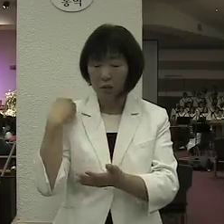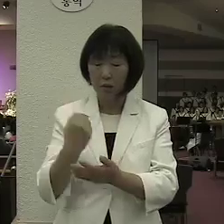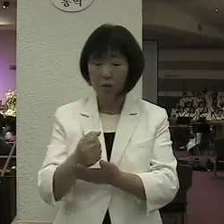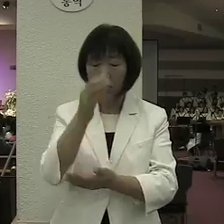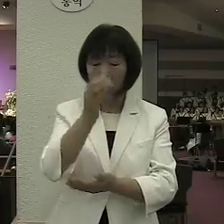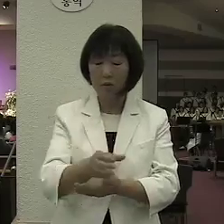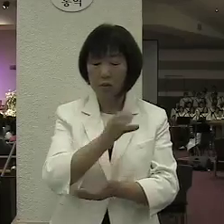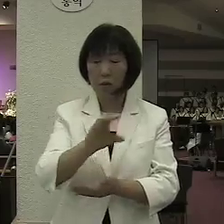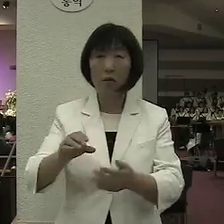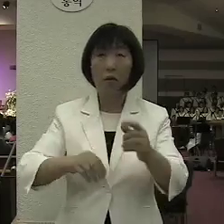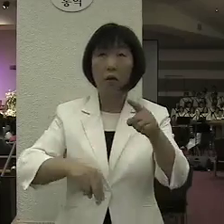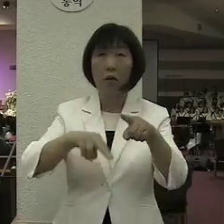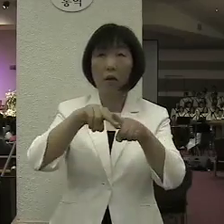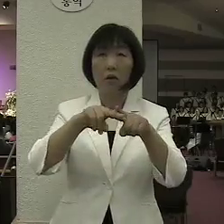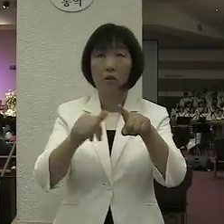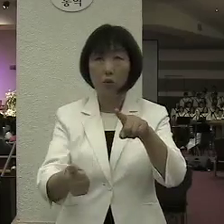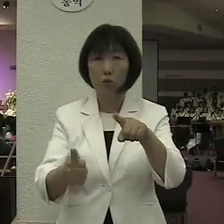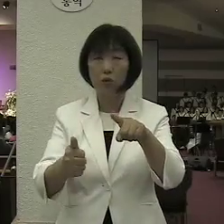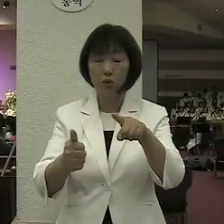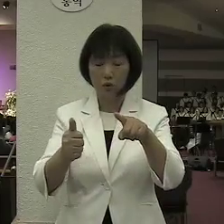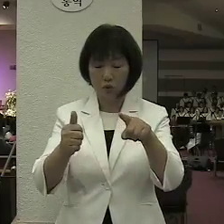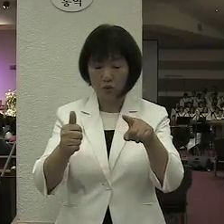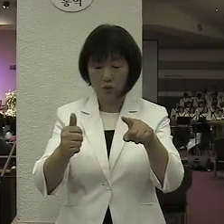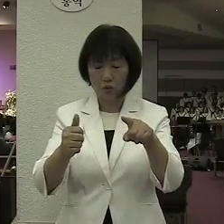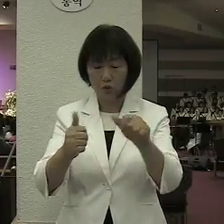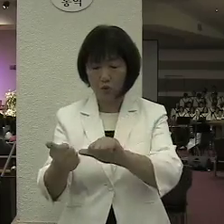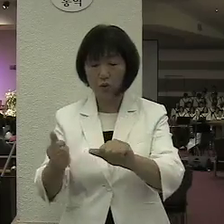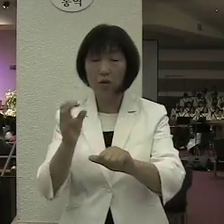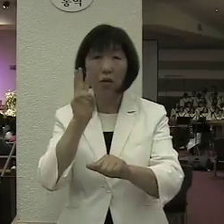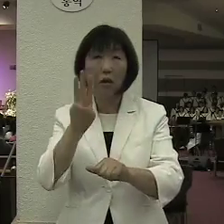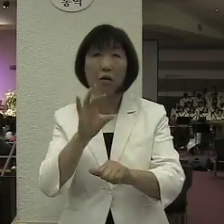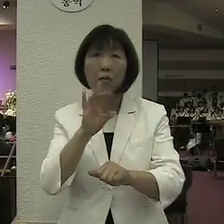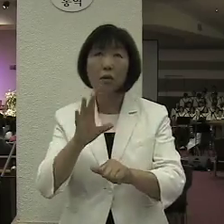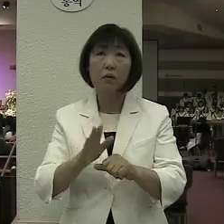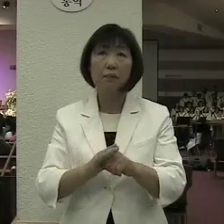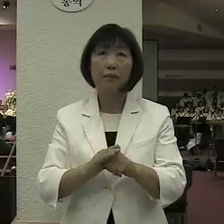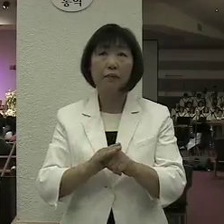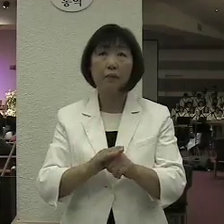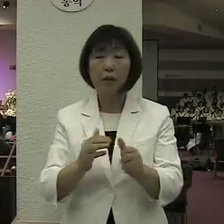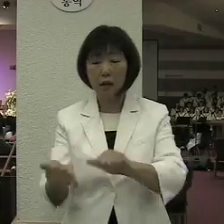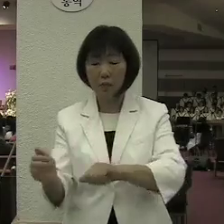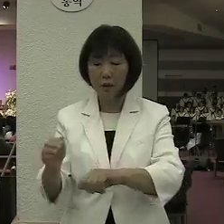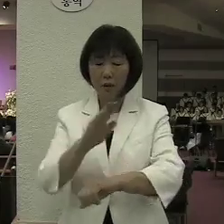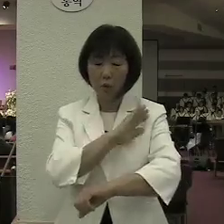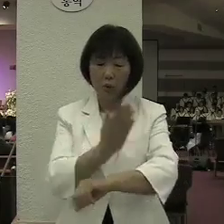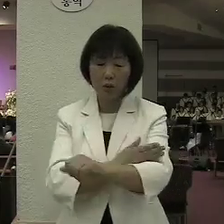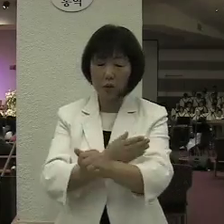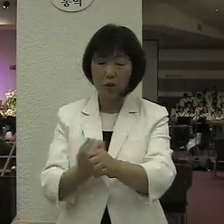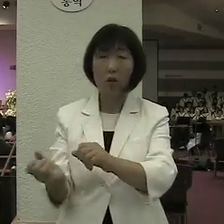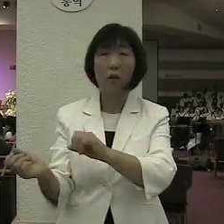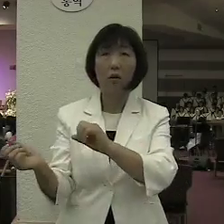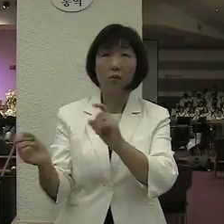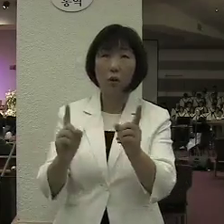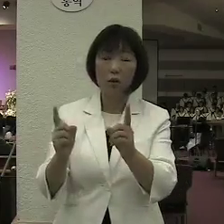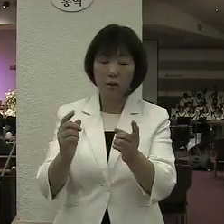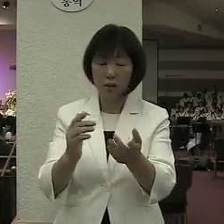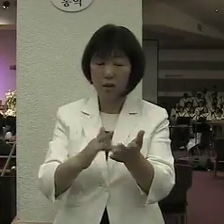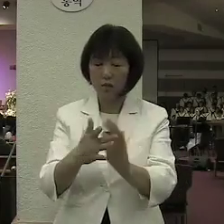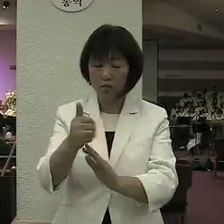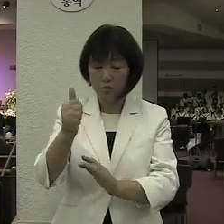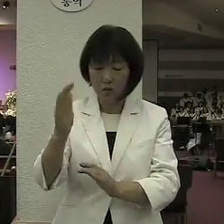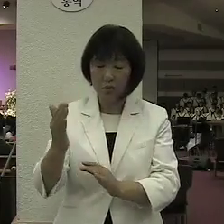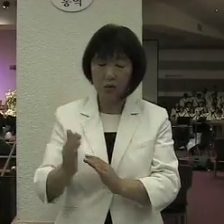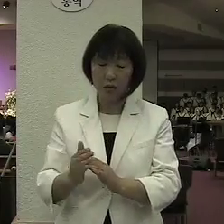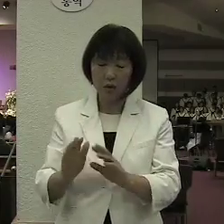각 족속마다 받아들일 수 있고 합당하다고 볼 수 있는 것이 독특하게 있는데, 한 가지는 예외입니다. 한